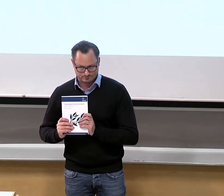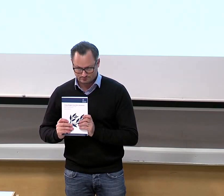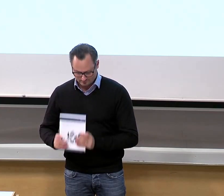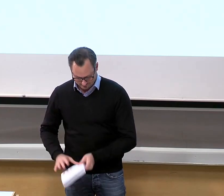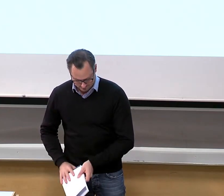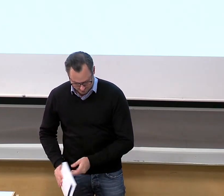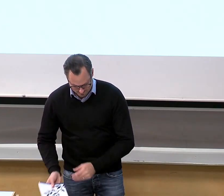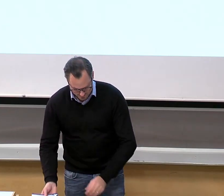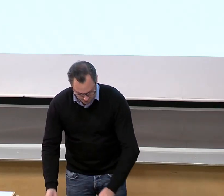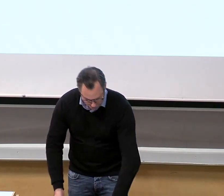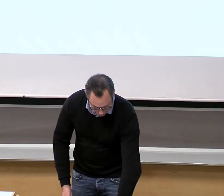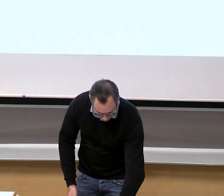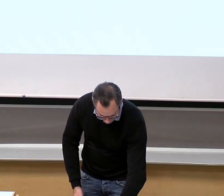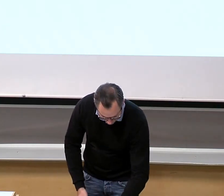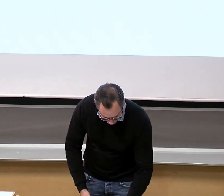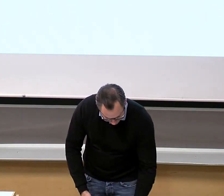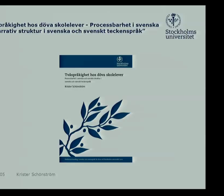De ser ut så här.